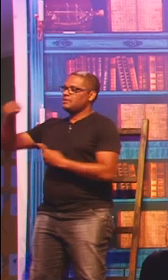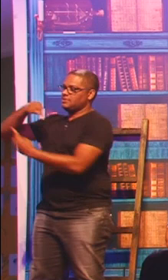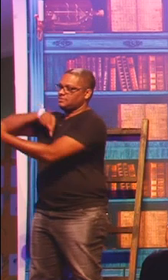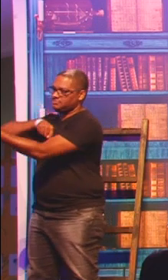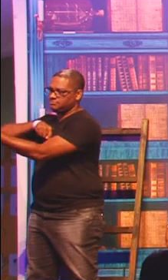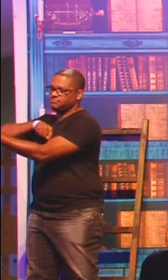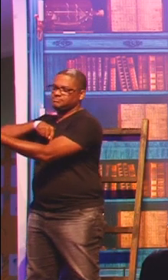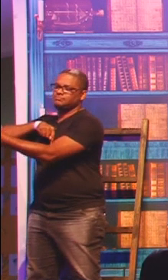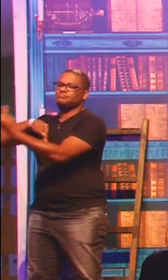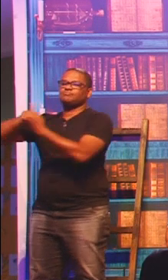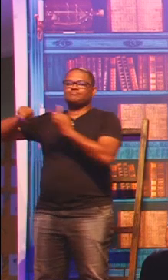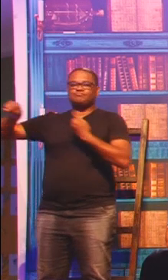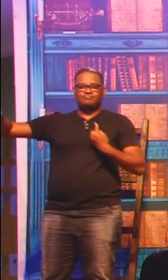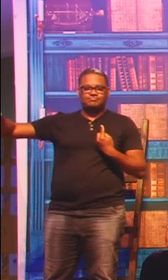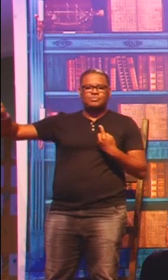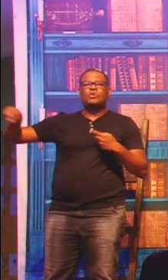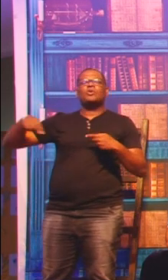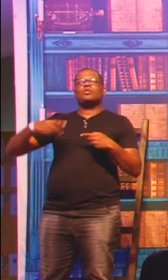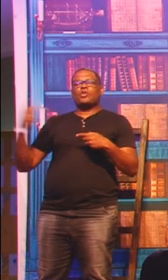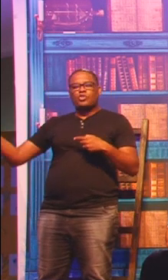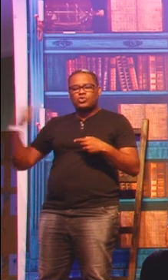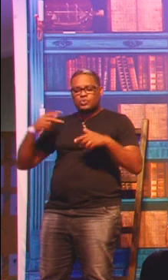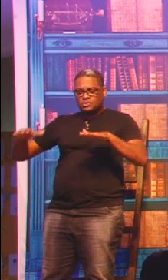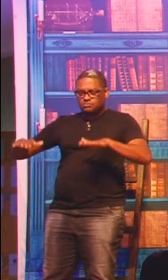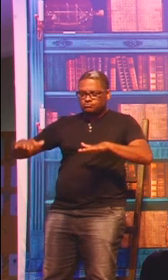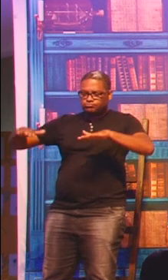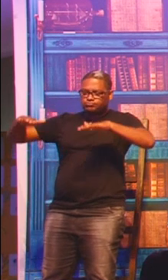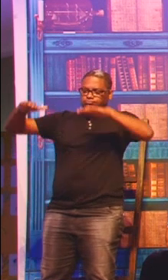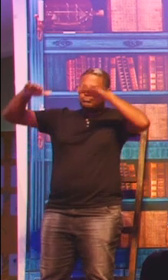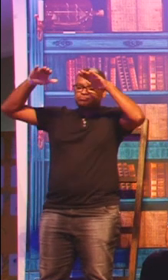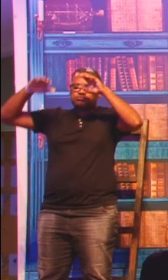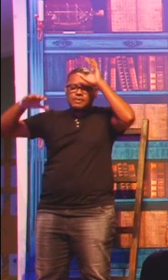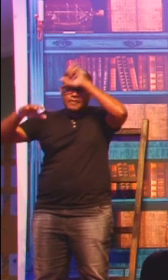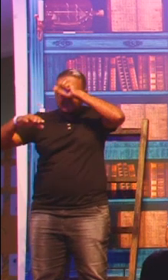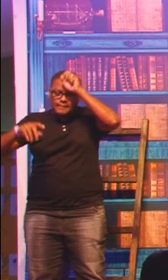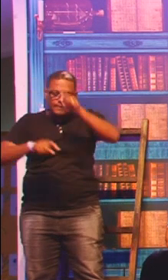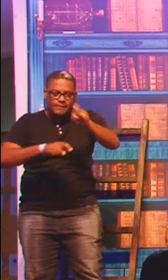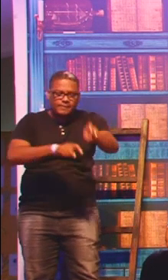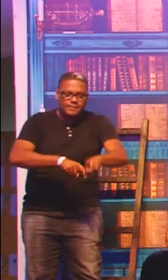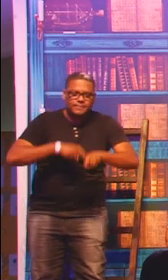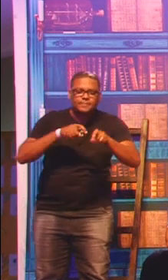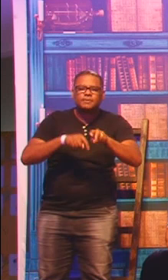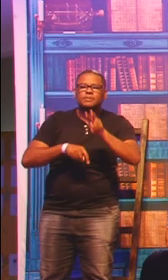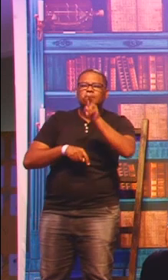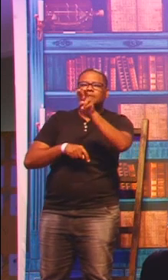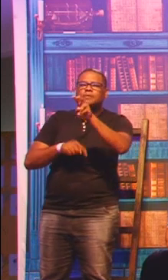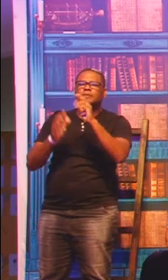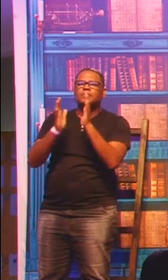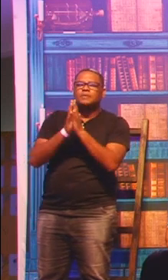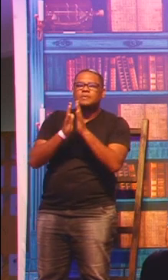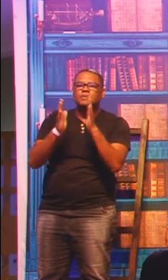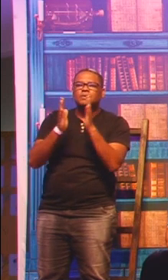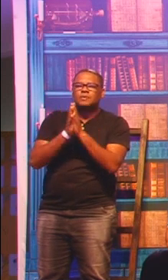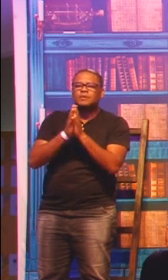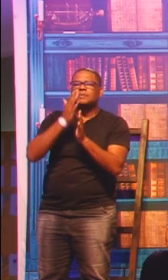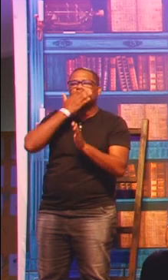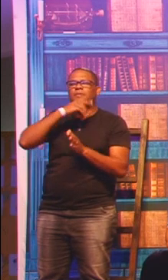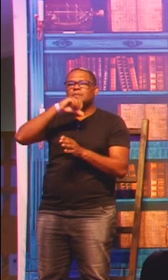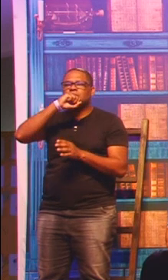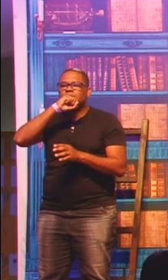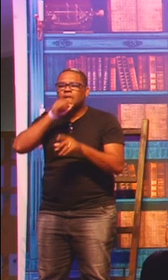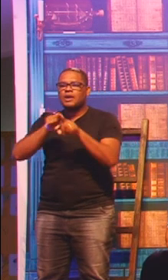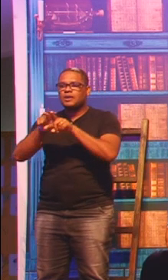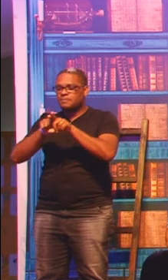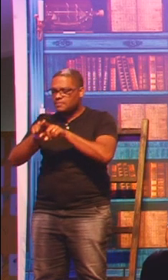mim. Foi assim que crescemos, aprendemos a roçar, observamos as rezas de nossos pais, cuidamos dos irmãos